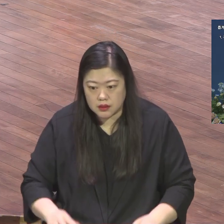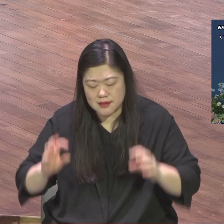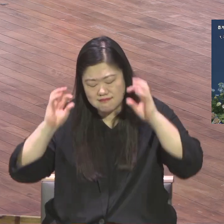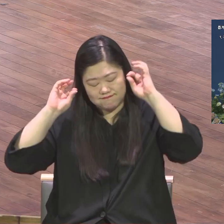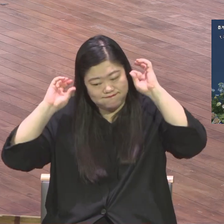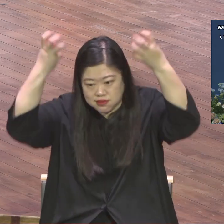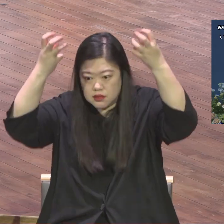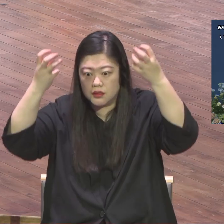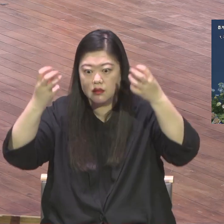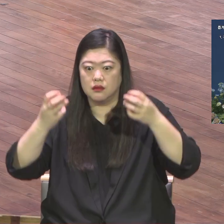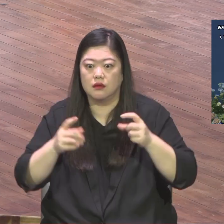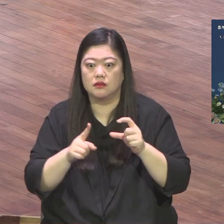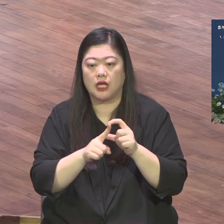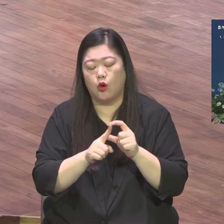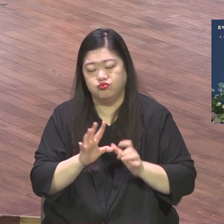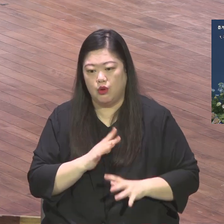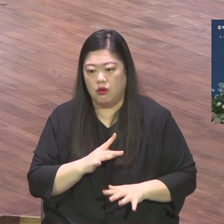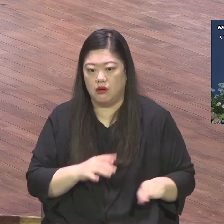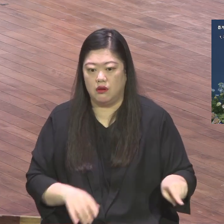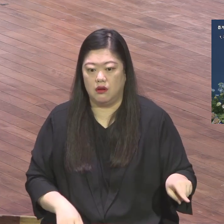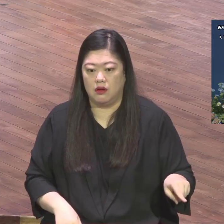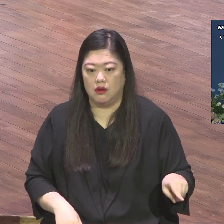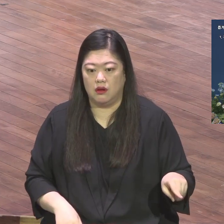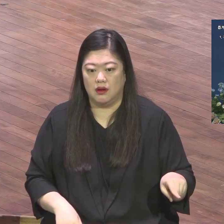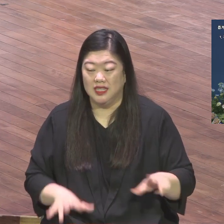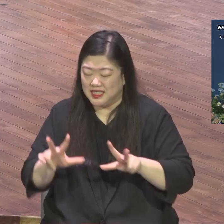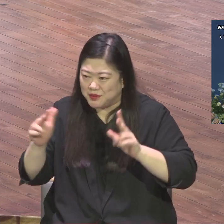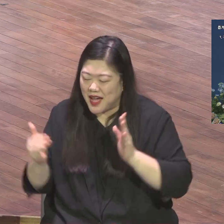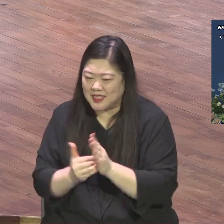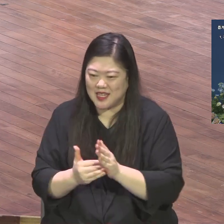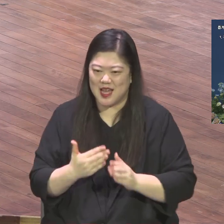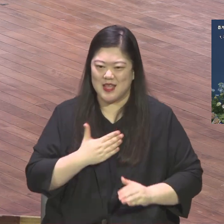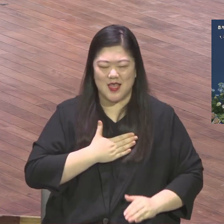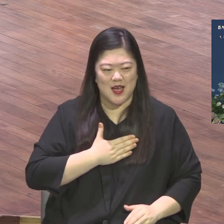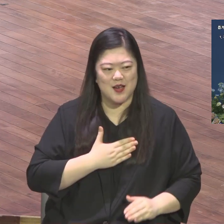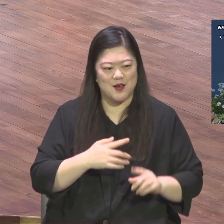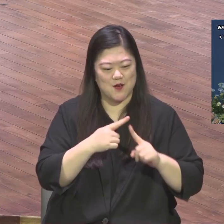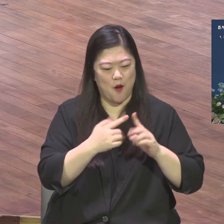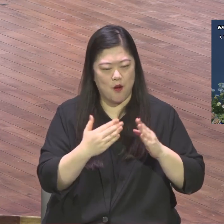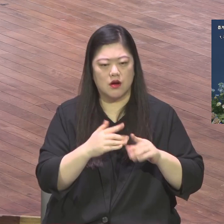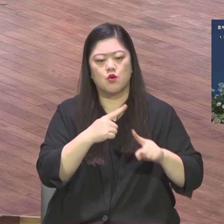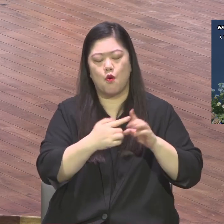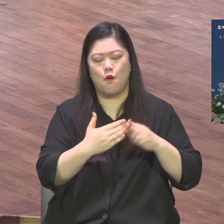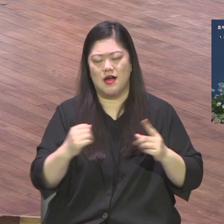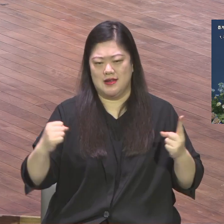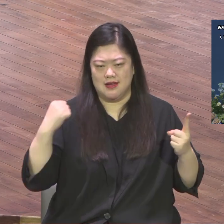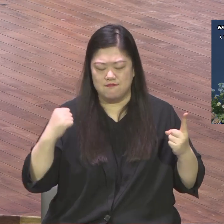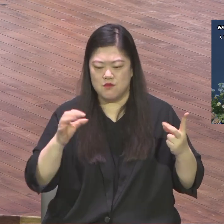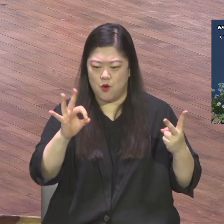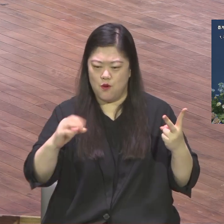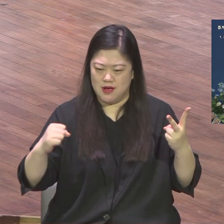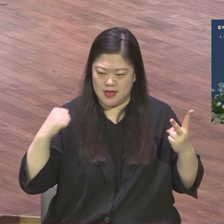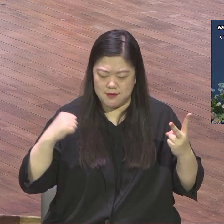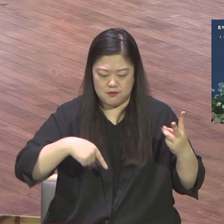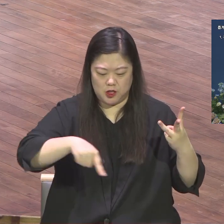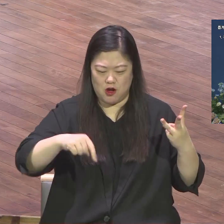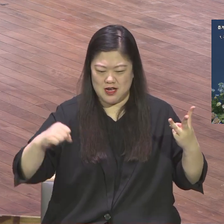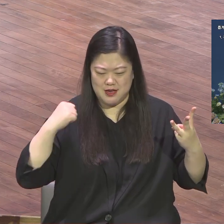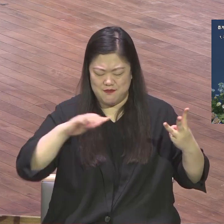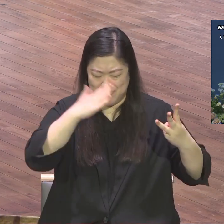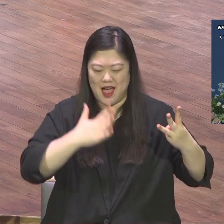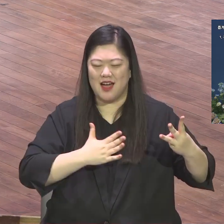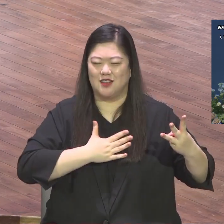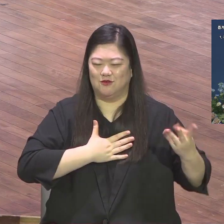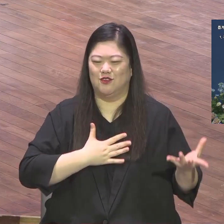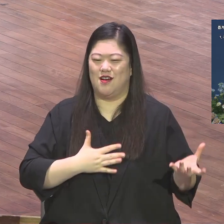자칫 잘못하면 자신들이 지금까지 지켜왔던 이 엄청난 모든 기득권을 다 잃게 되었기 때문에 이 메시지하고 있던